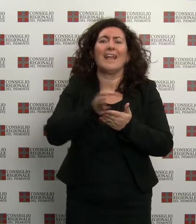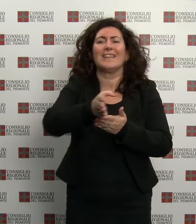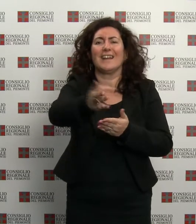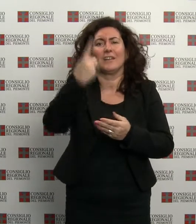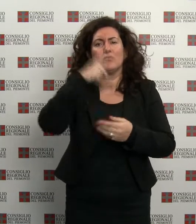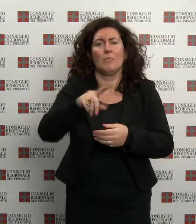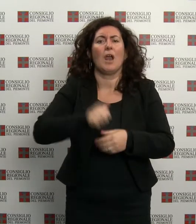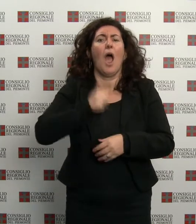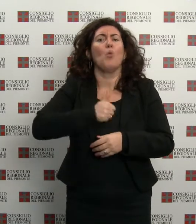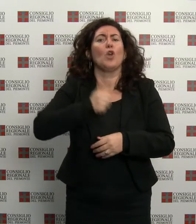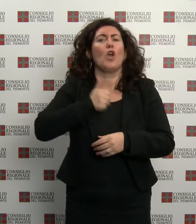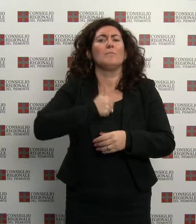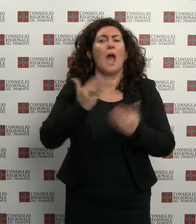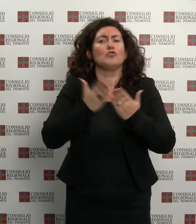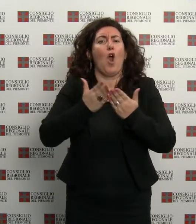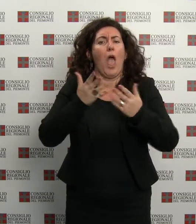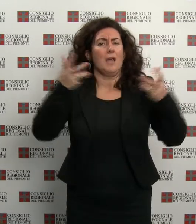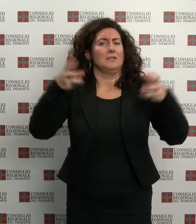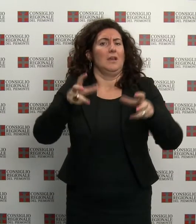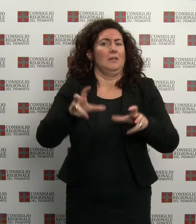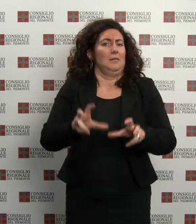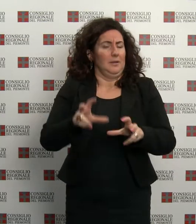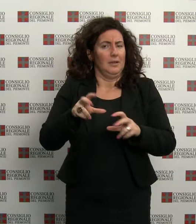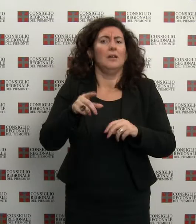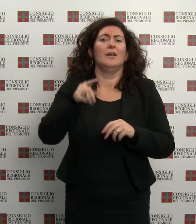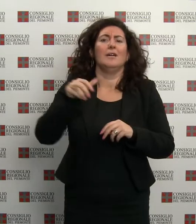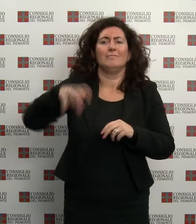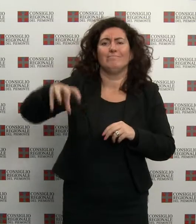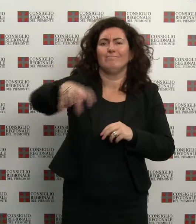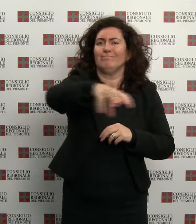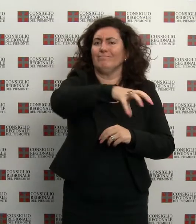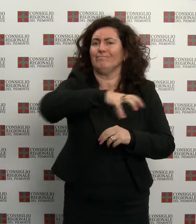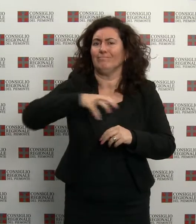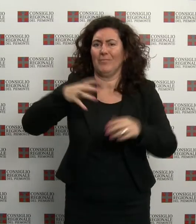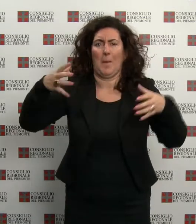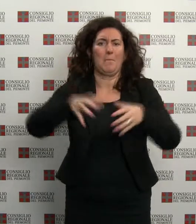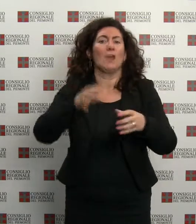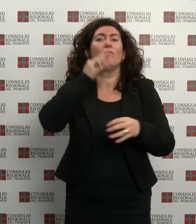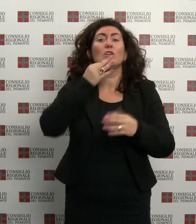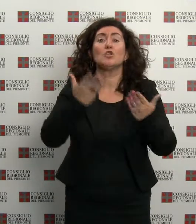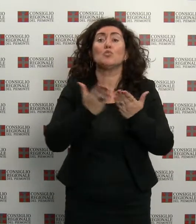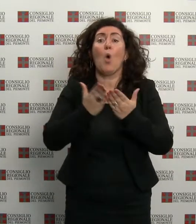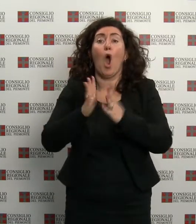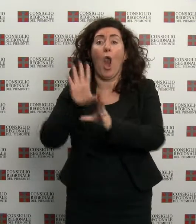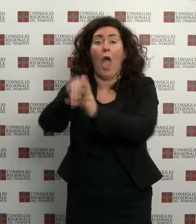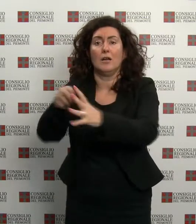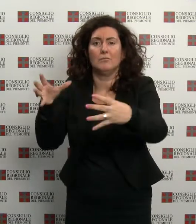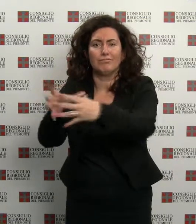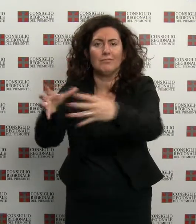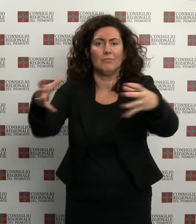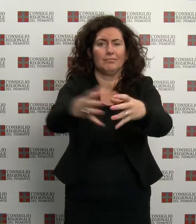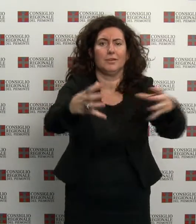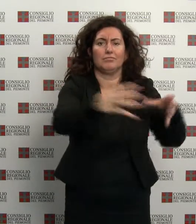dimensionamento delle autonomie scolastiche per l'anno 2015-2016. Il documento privilegia gli accorpamenti delle scuole per raggiungere la media regionale